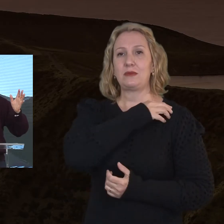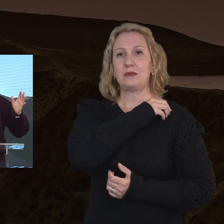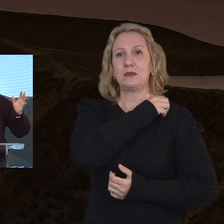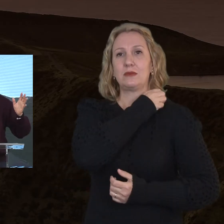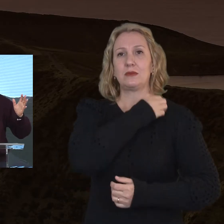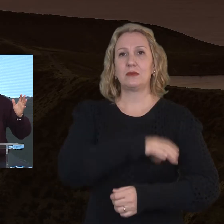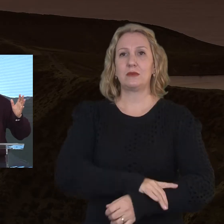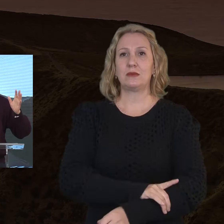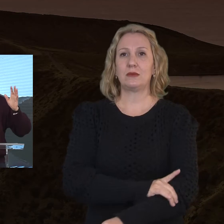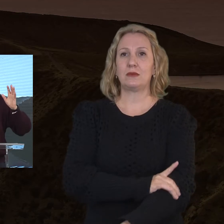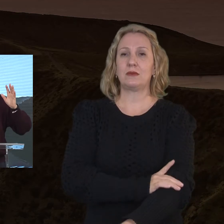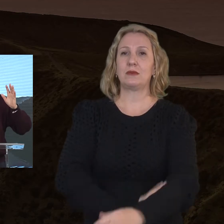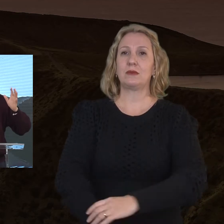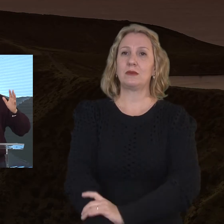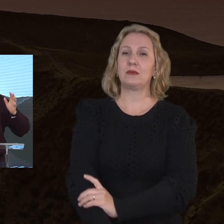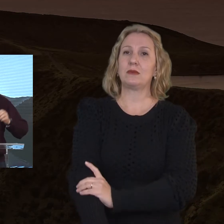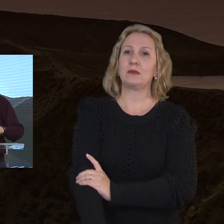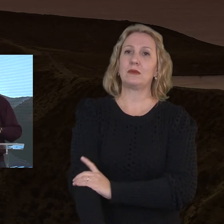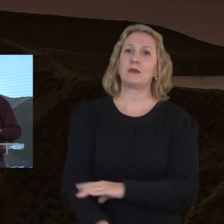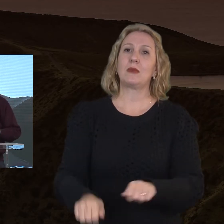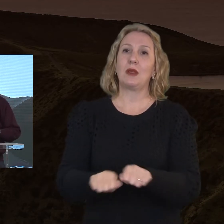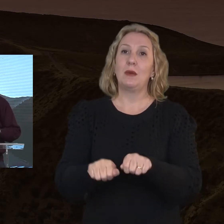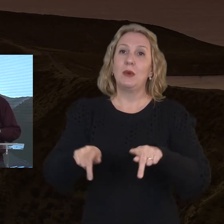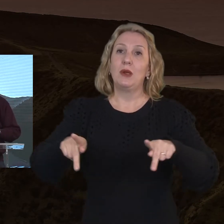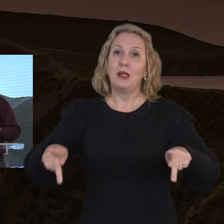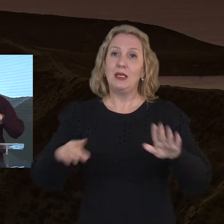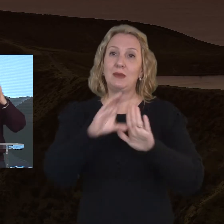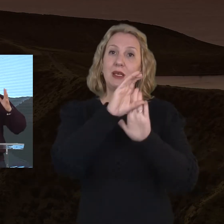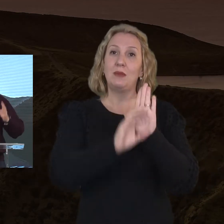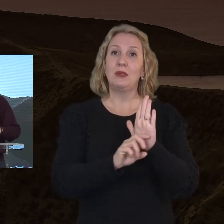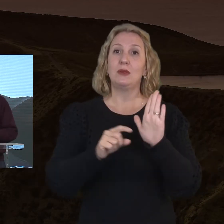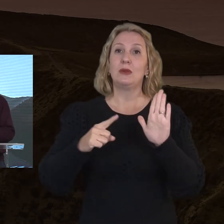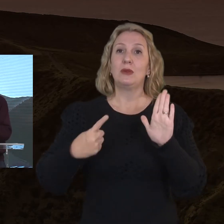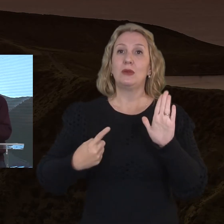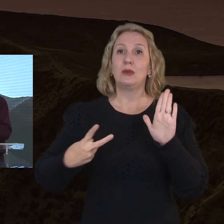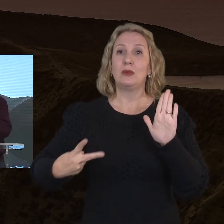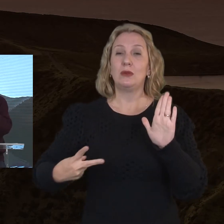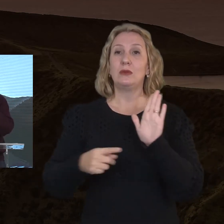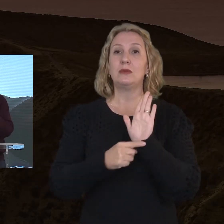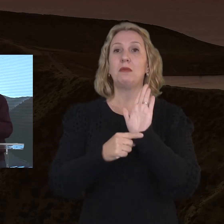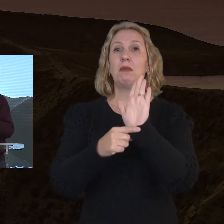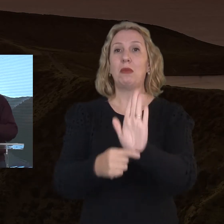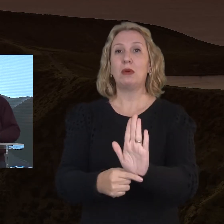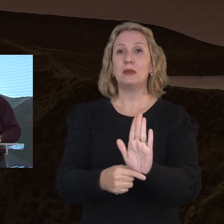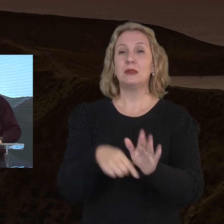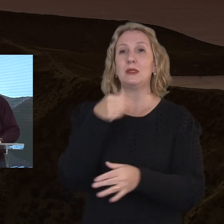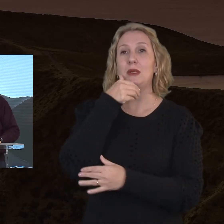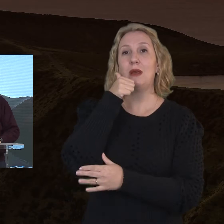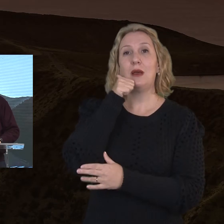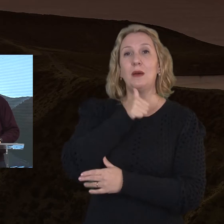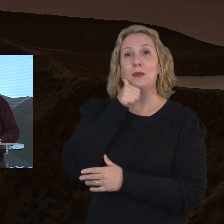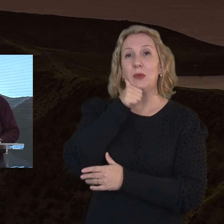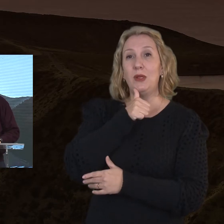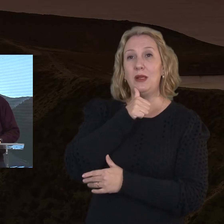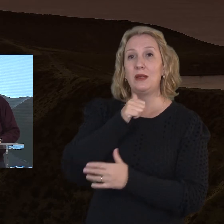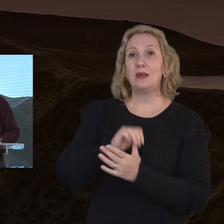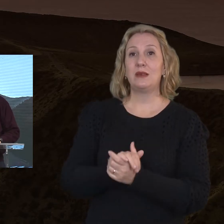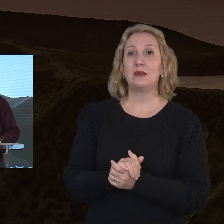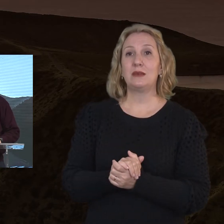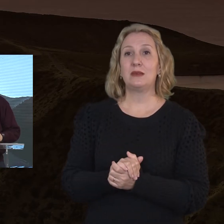universal de apocalipse 12 como exemplo nós não podemos só tá na mulher nossa ele tá no filho varão